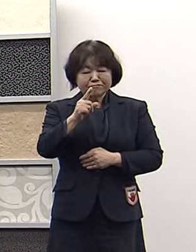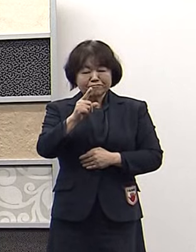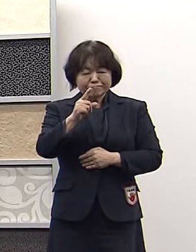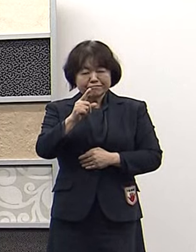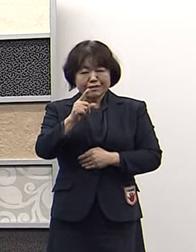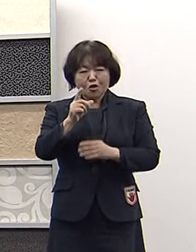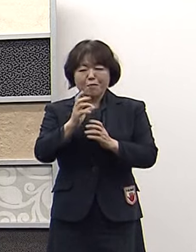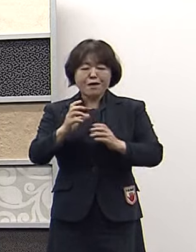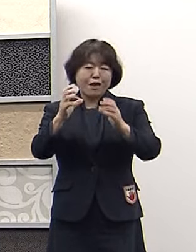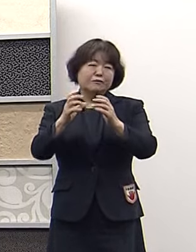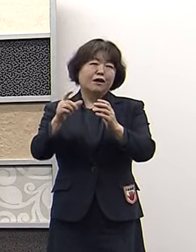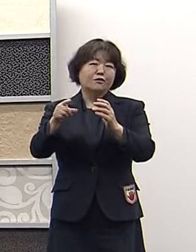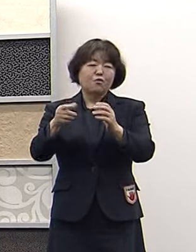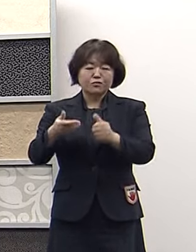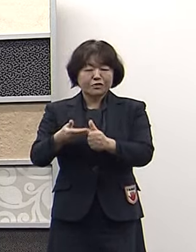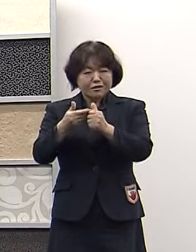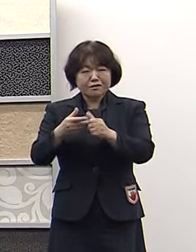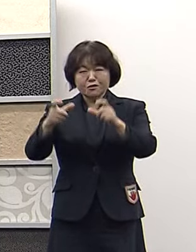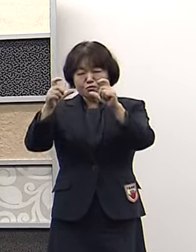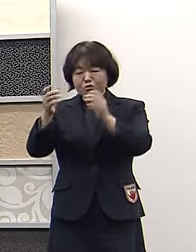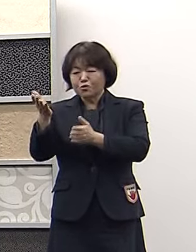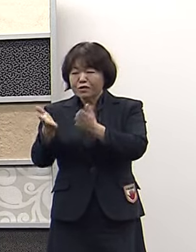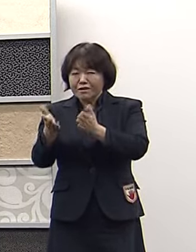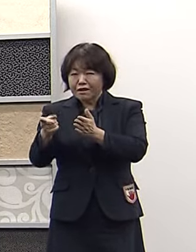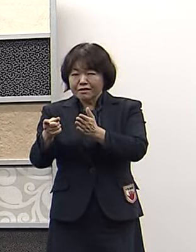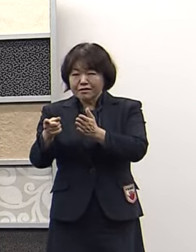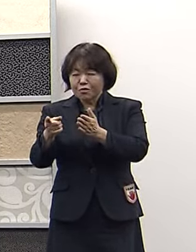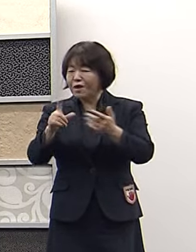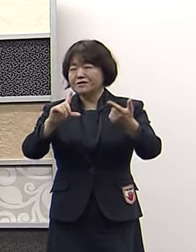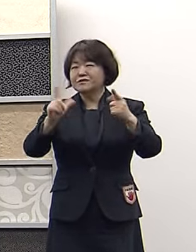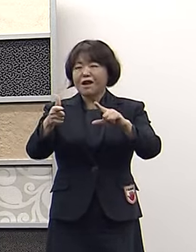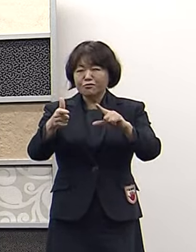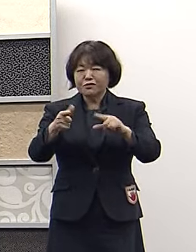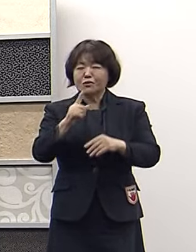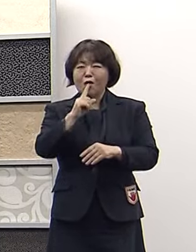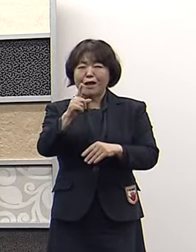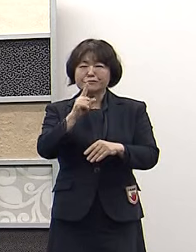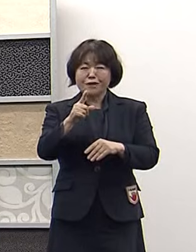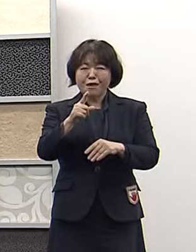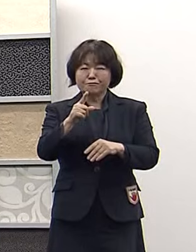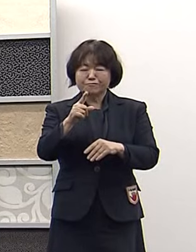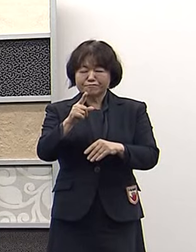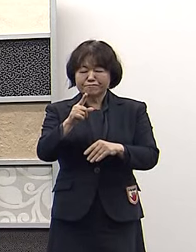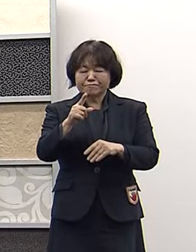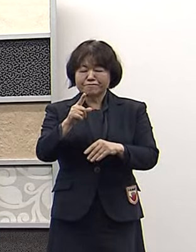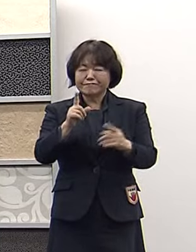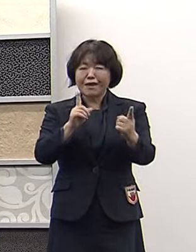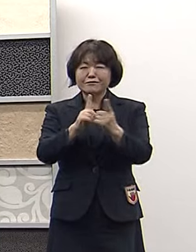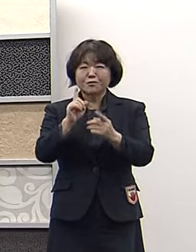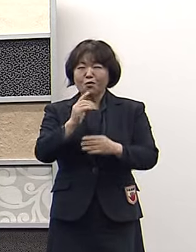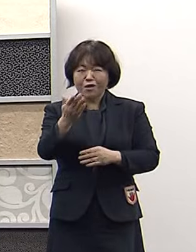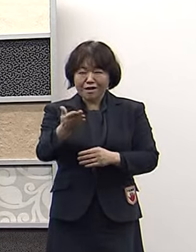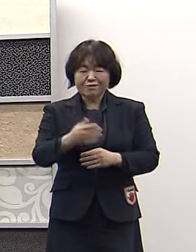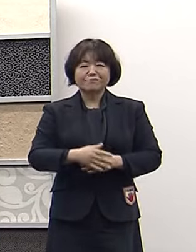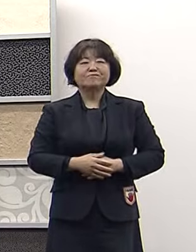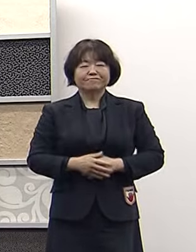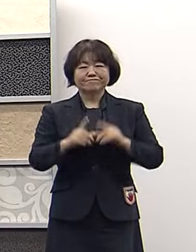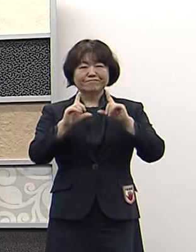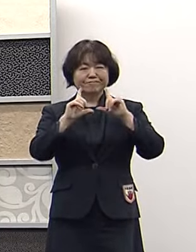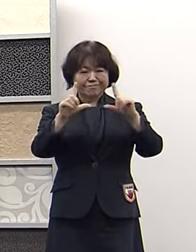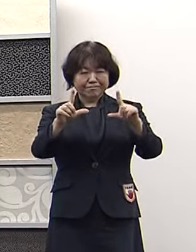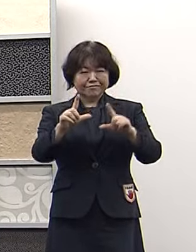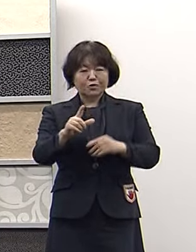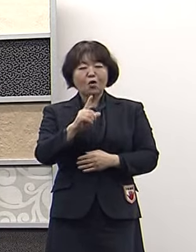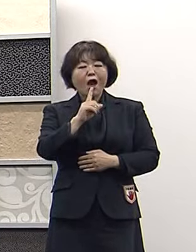示での発言については、知事はどういうふうに受け止めていらっしゃいますか。 まあ、そのご発言自体については大変残念に、思